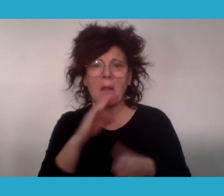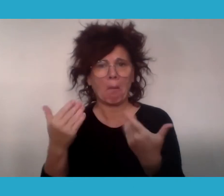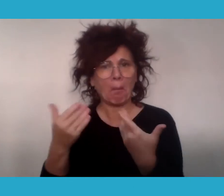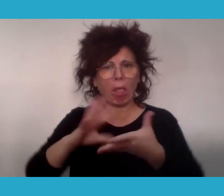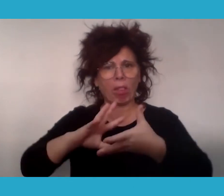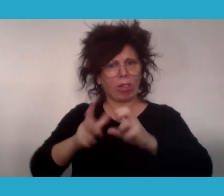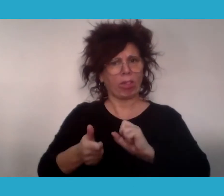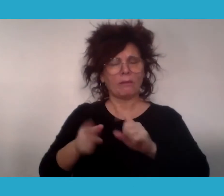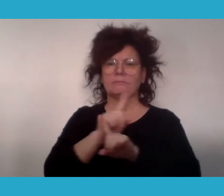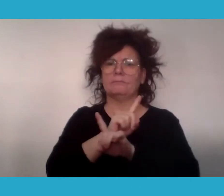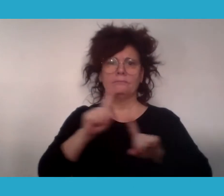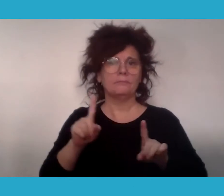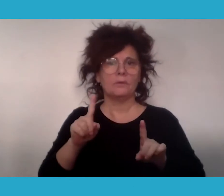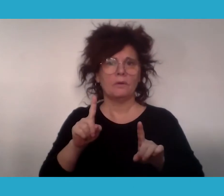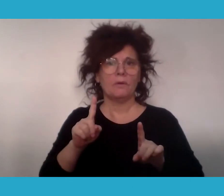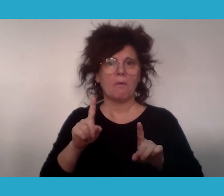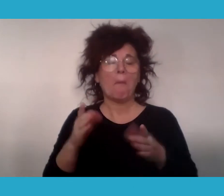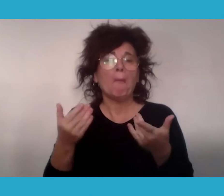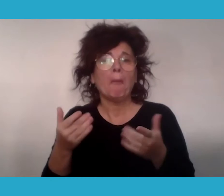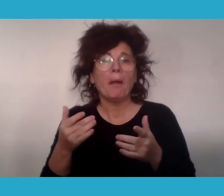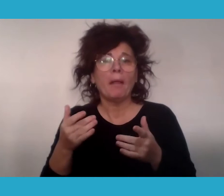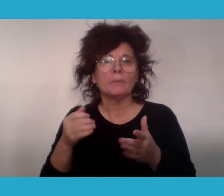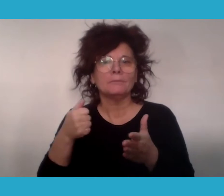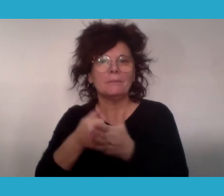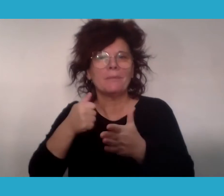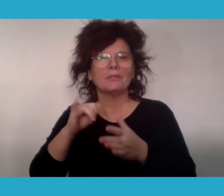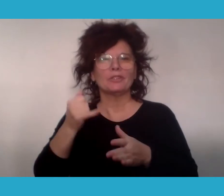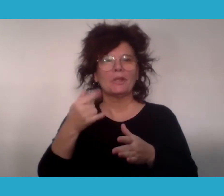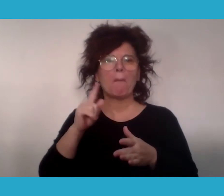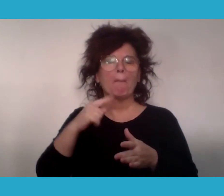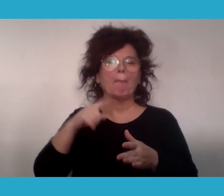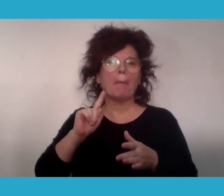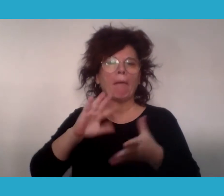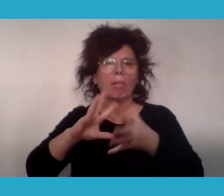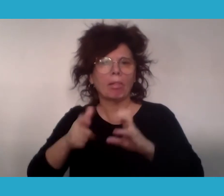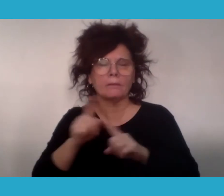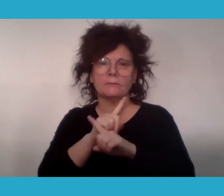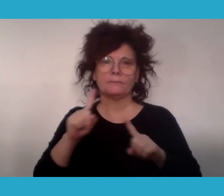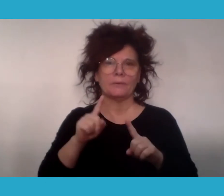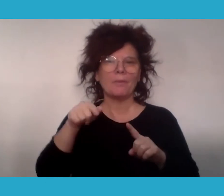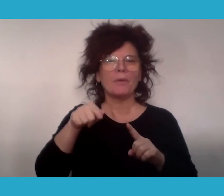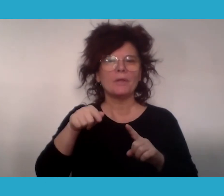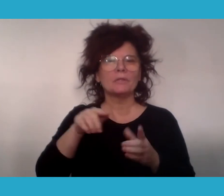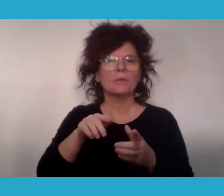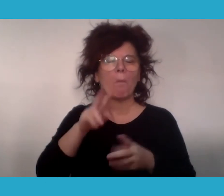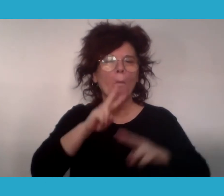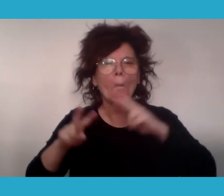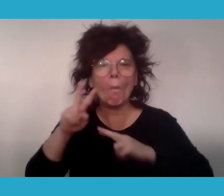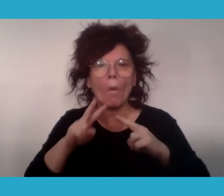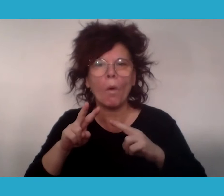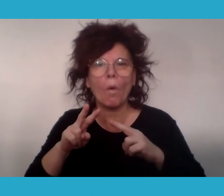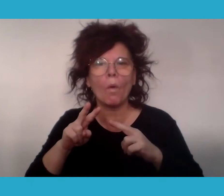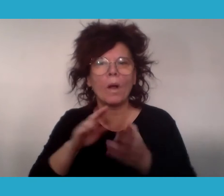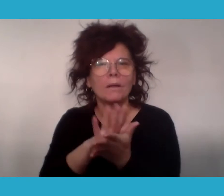habilitada para la destrucción, aunque esté ya impactado, dado que significa que se trata de un bosque que se quiere remediar. A veces